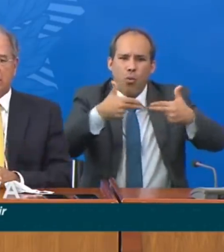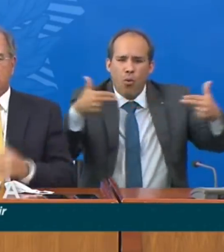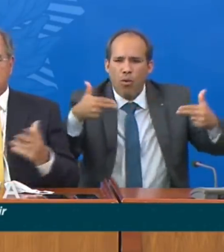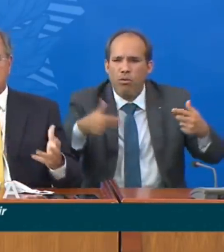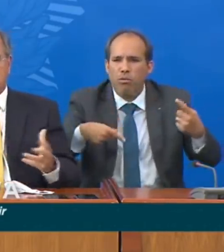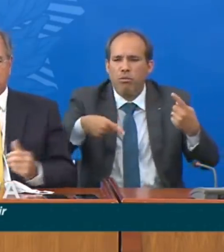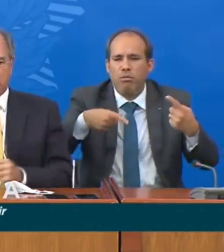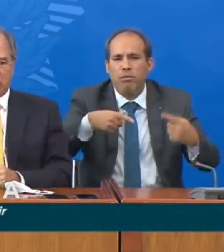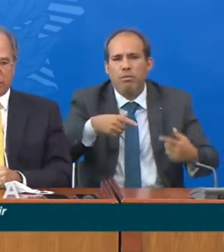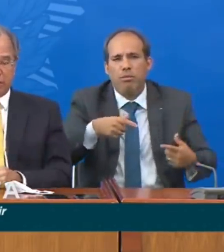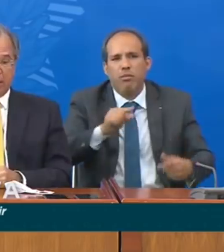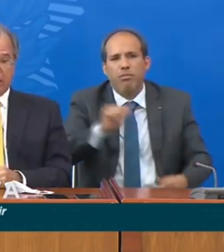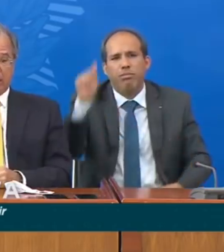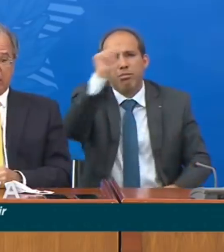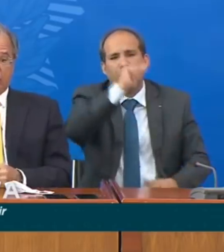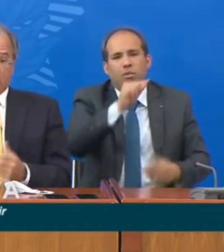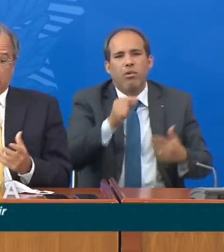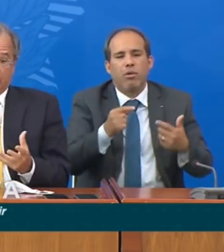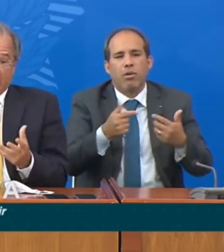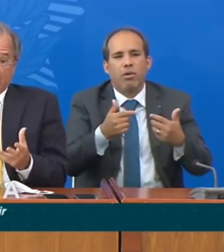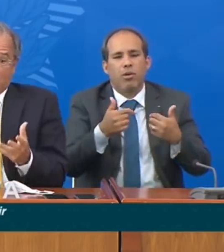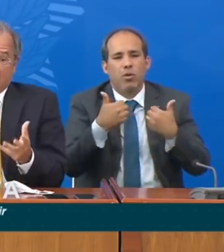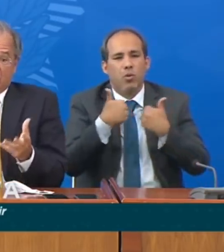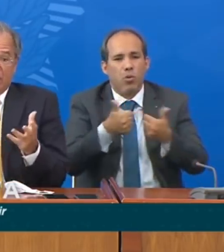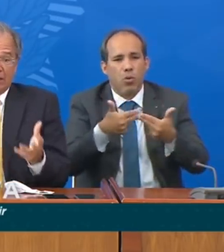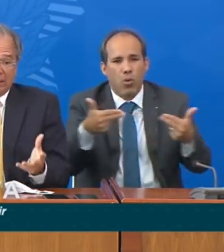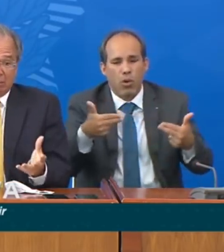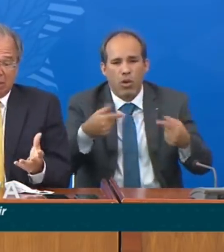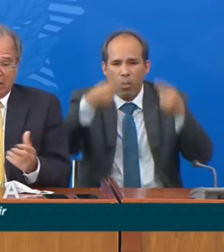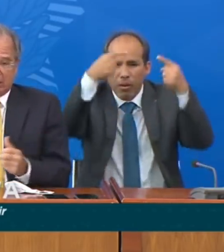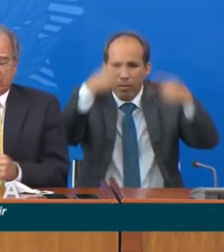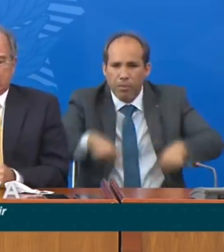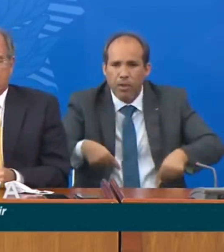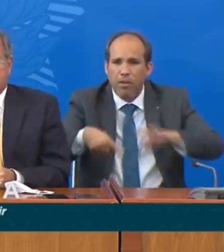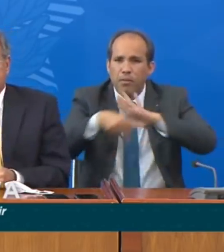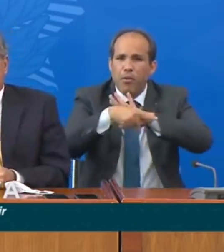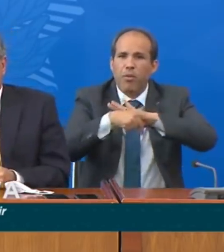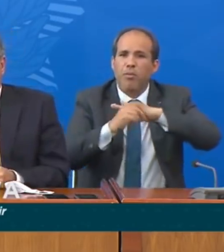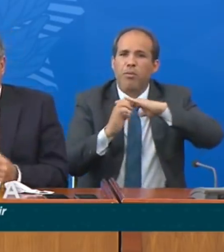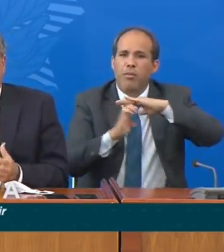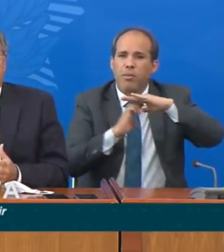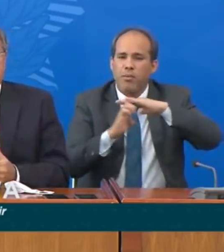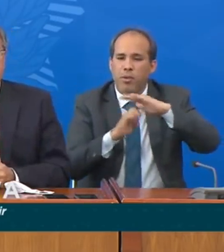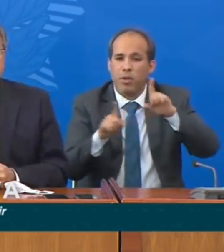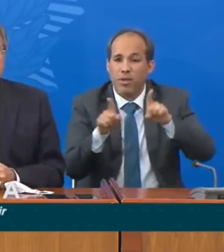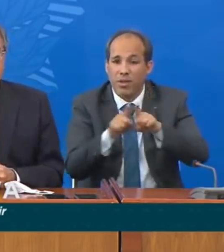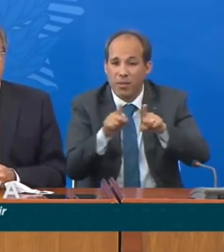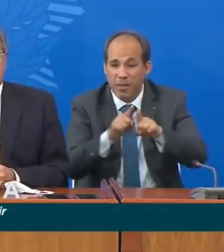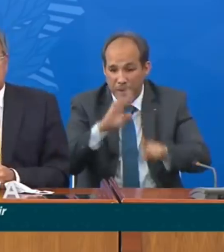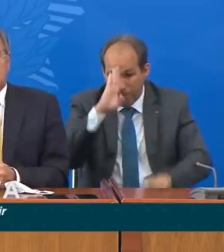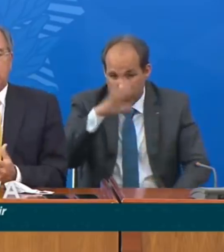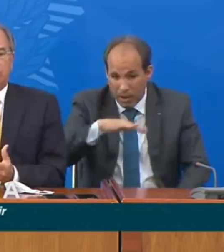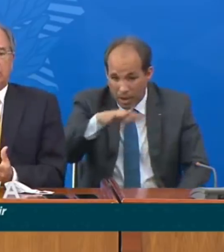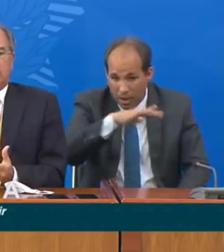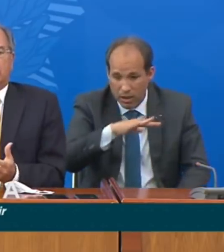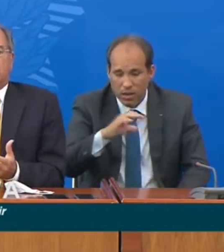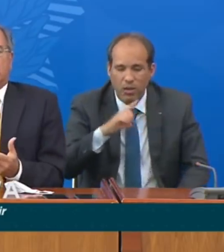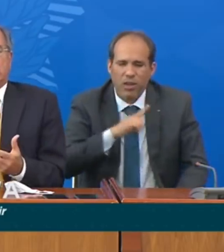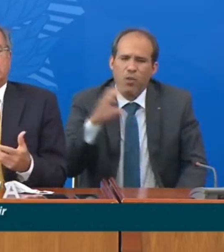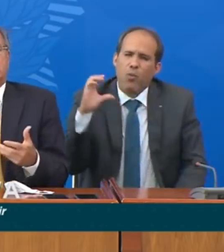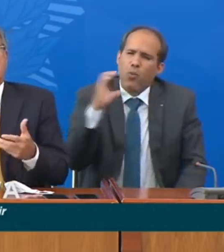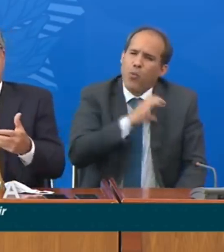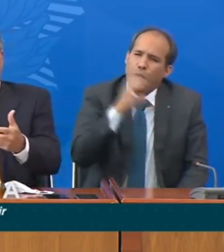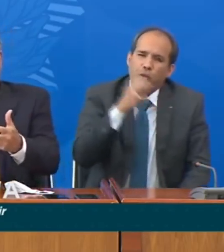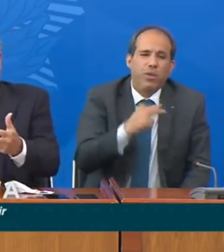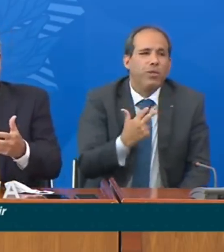no Brasil, no custo de transporte, na produtividade e competitividade das empresas, especificamente nesse caso, nós temos uma urgência, nós não vamos